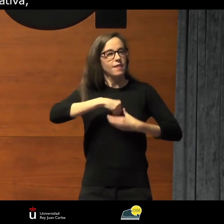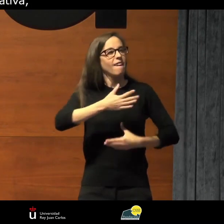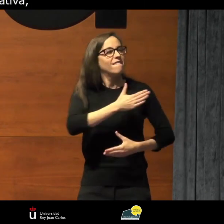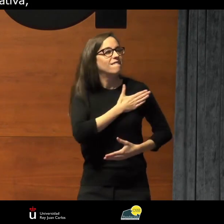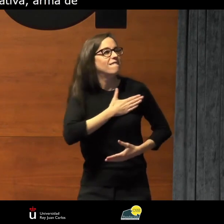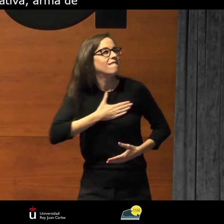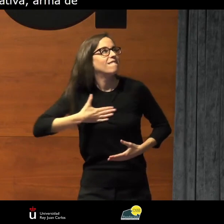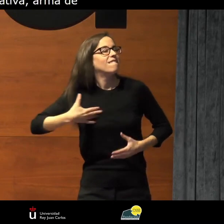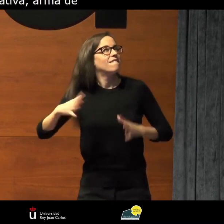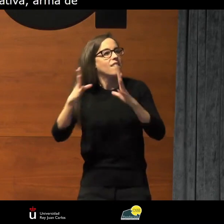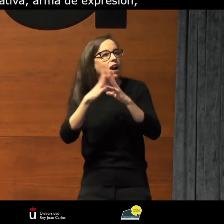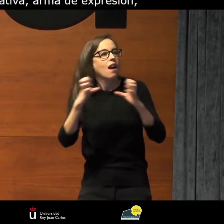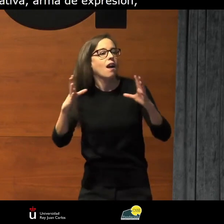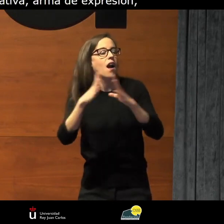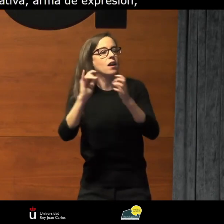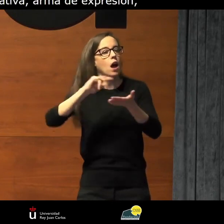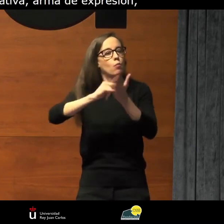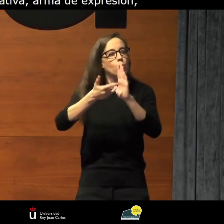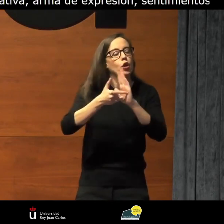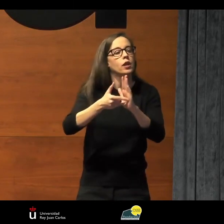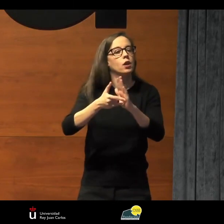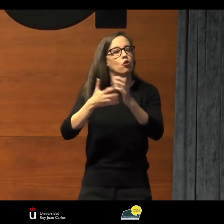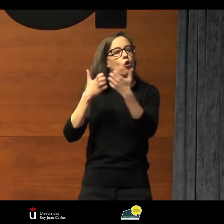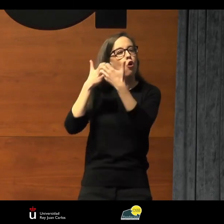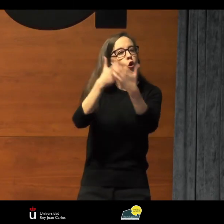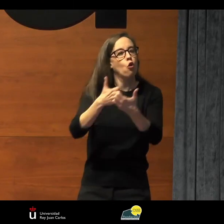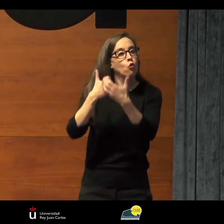deseos, proyectos, reivindicaciones.